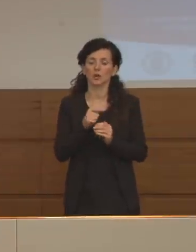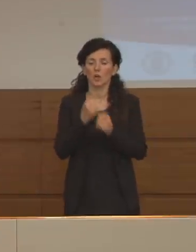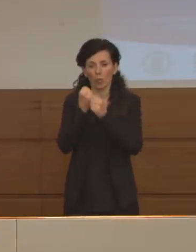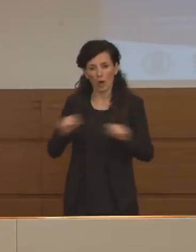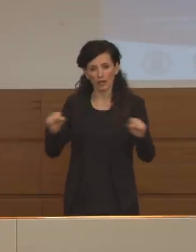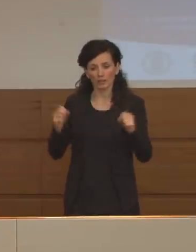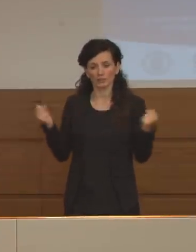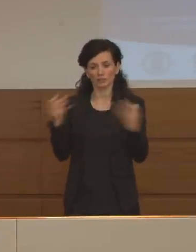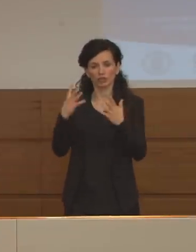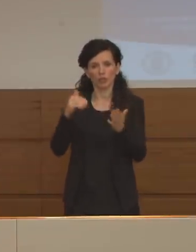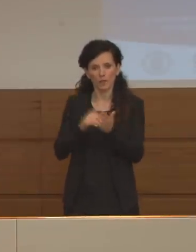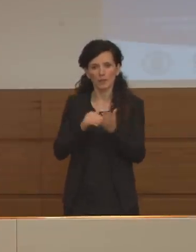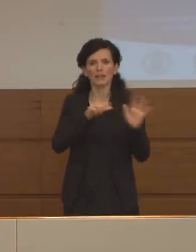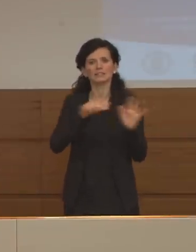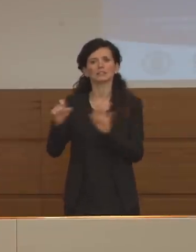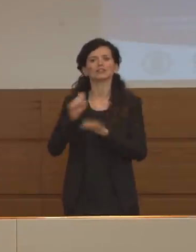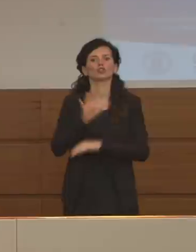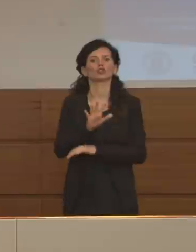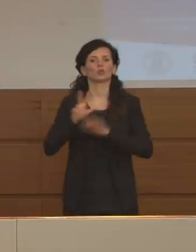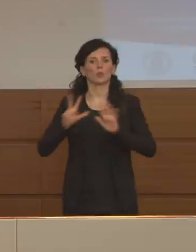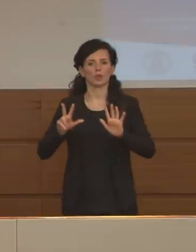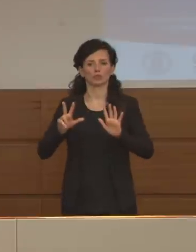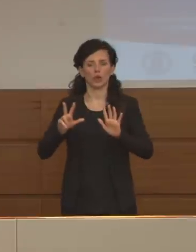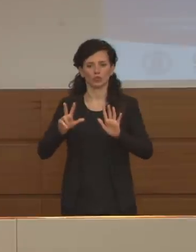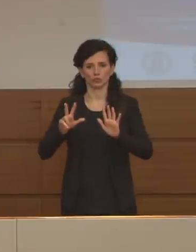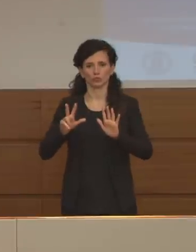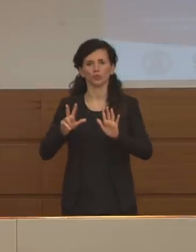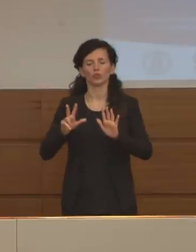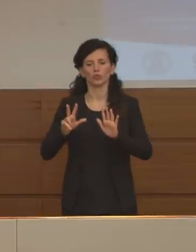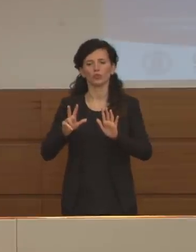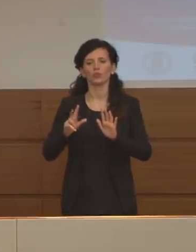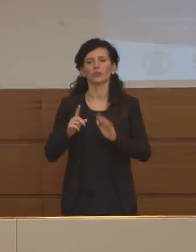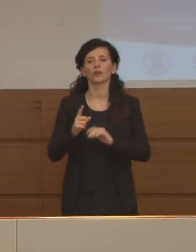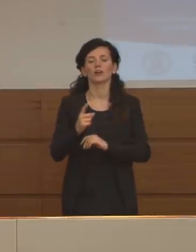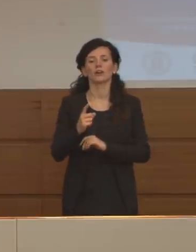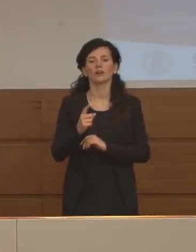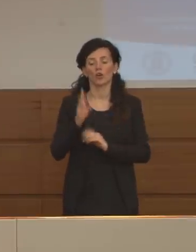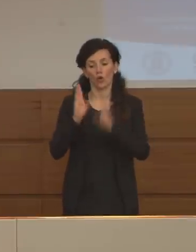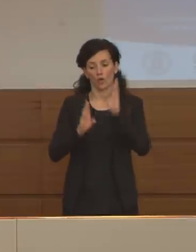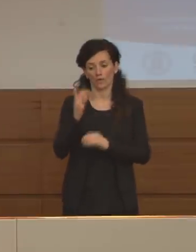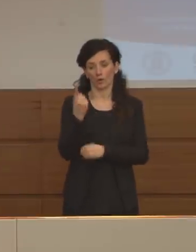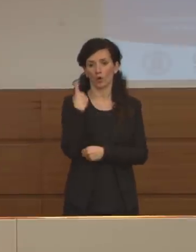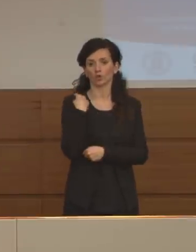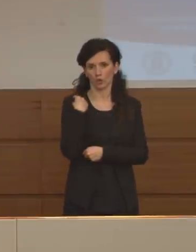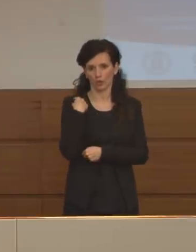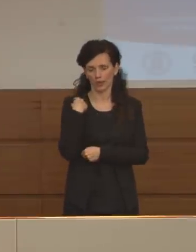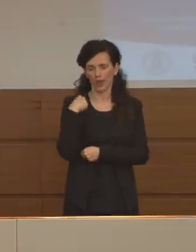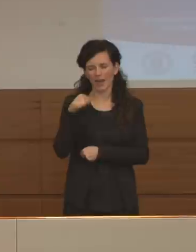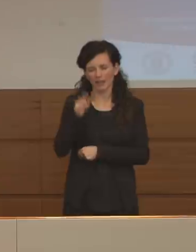di 19.758 rispetto a ieri le persone guarite sono